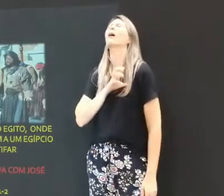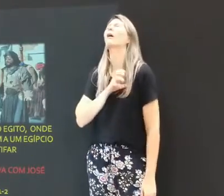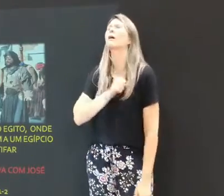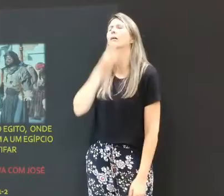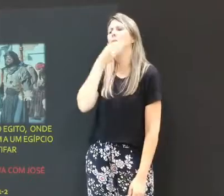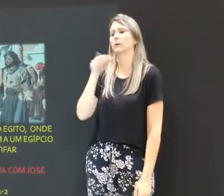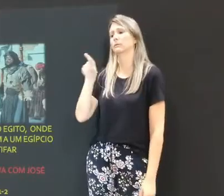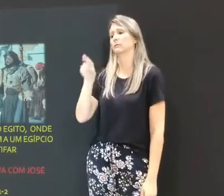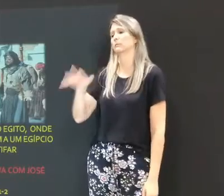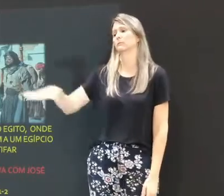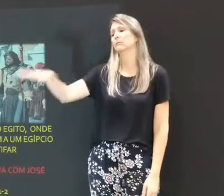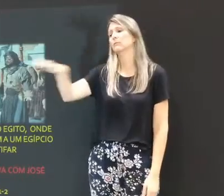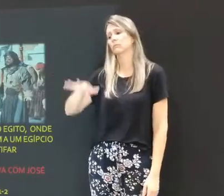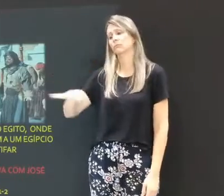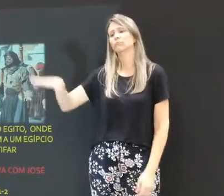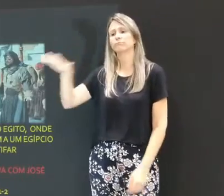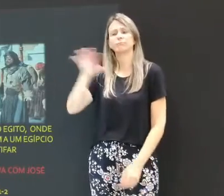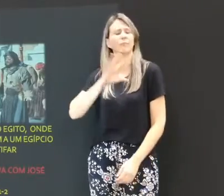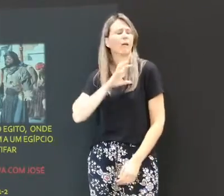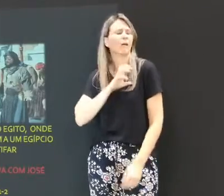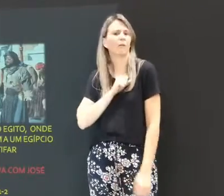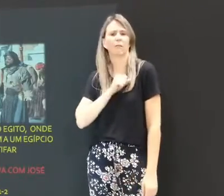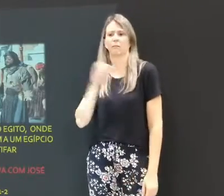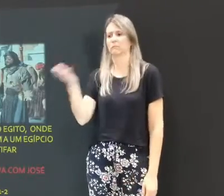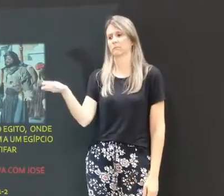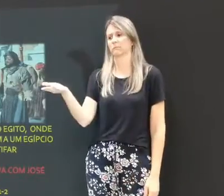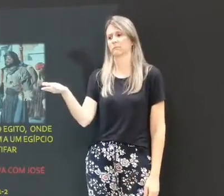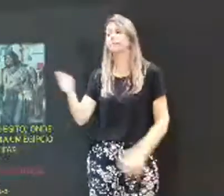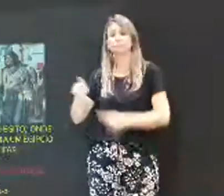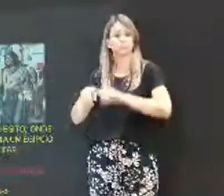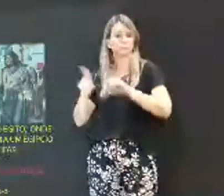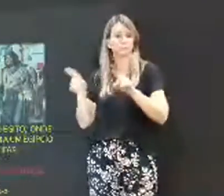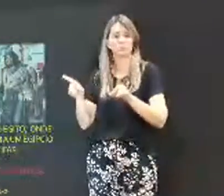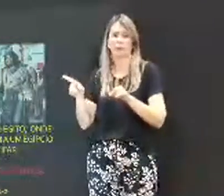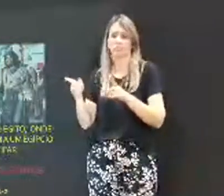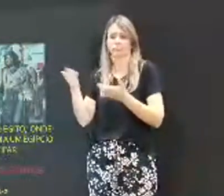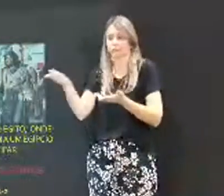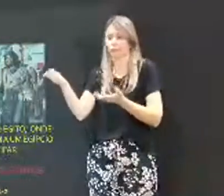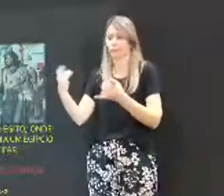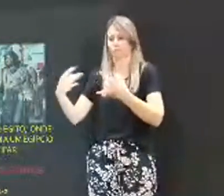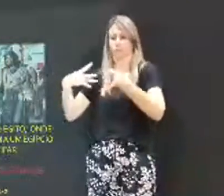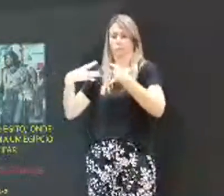José amava os irmãos. Ele amava todos eles, mas